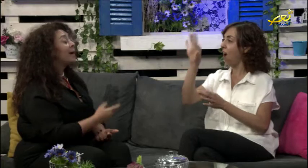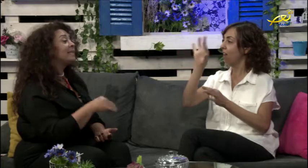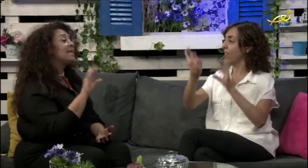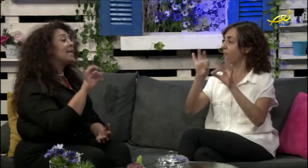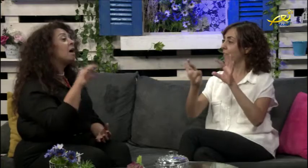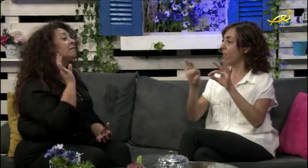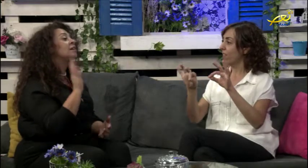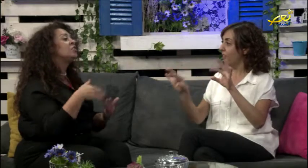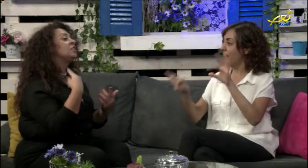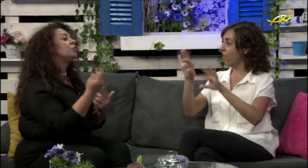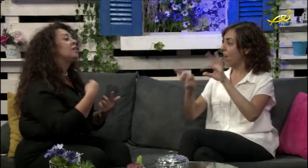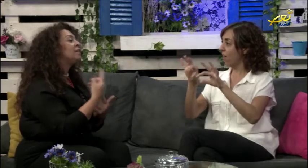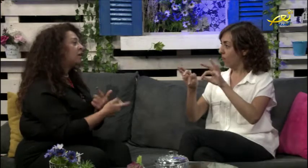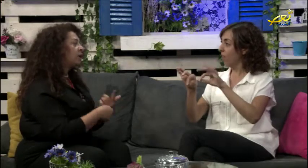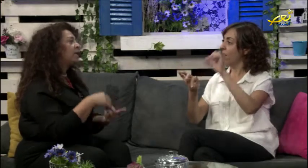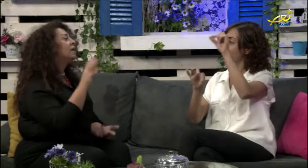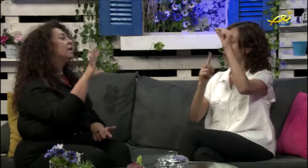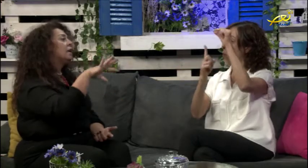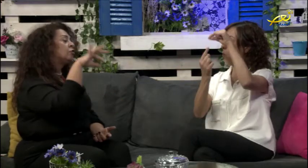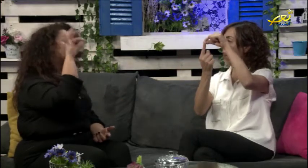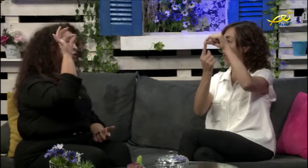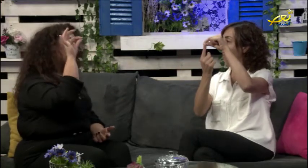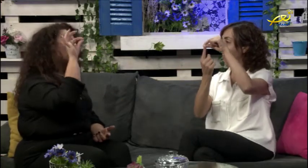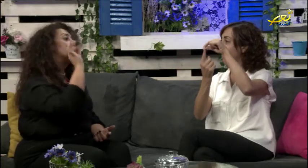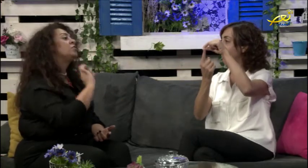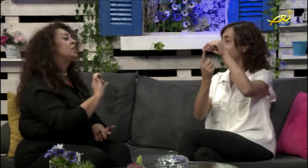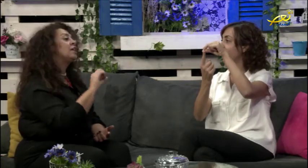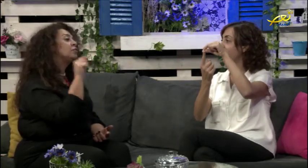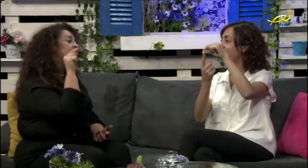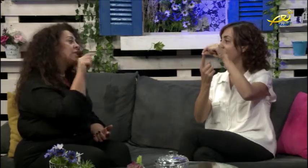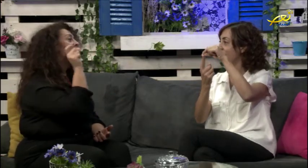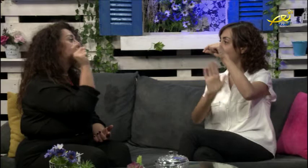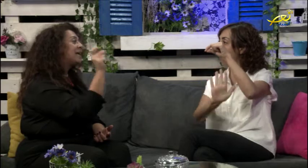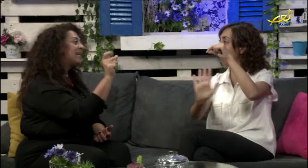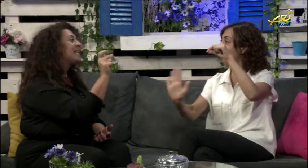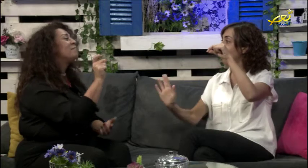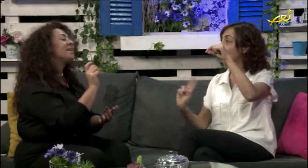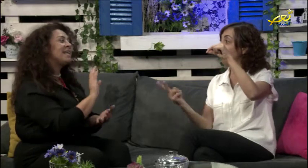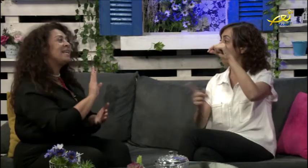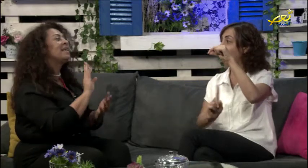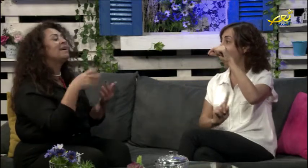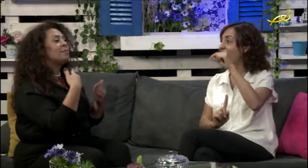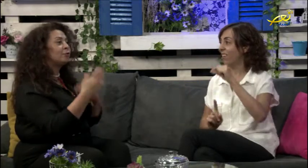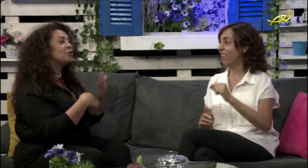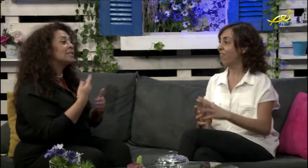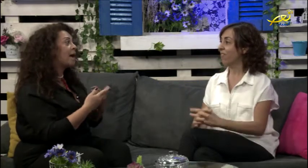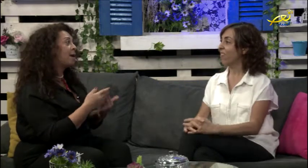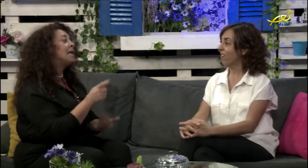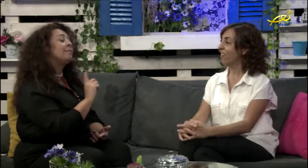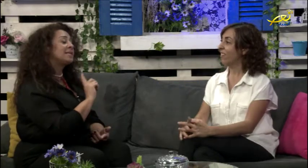بعدين يلي أكتر شيء متداولة تختار منشان لتكون هي الكلمة يلي تستعمل، بس هيدا